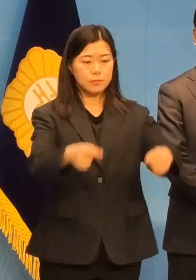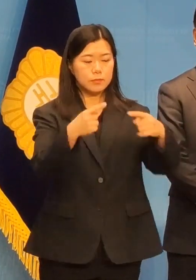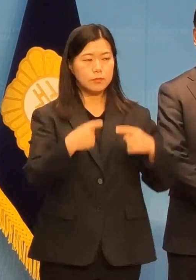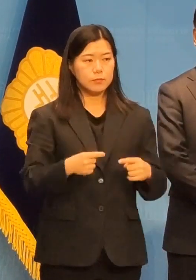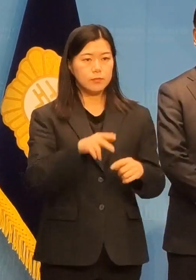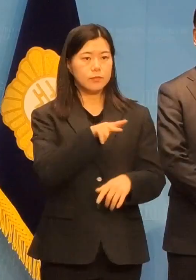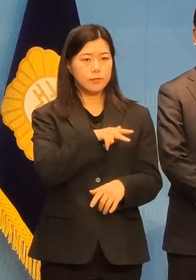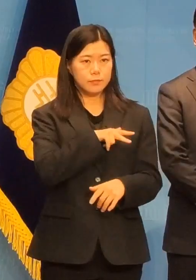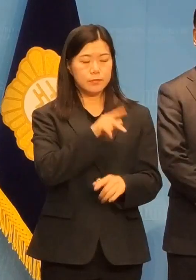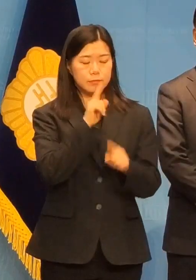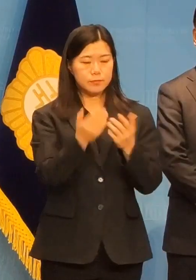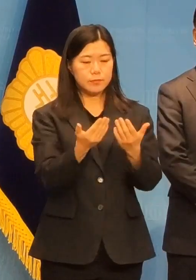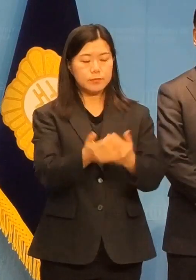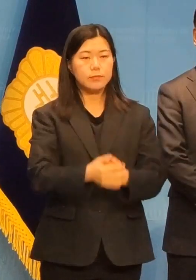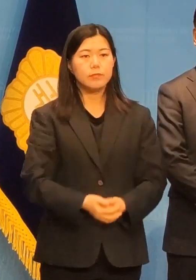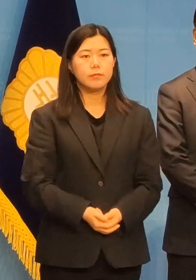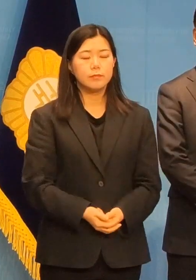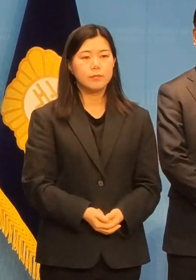주신 의원님 소개해 드리겠습니다.